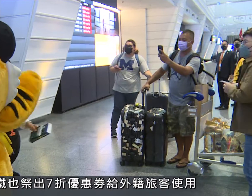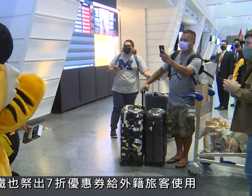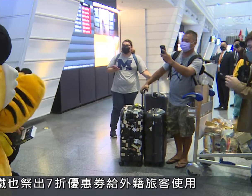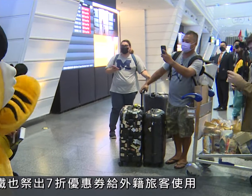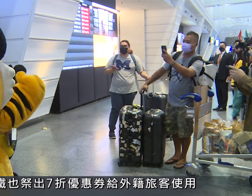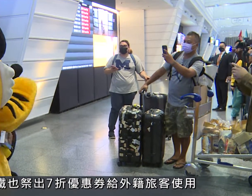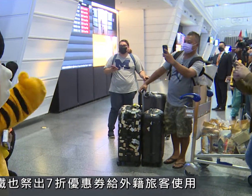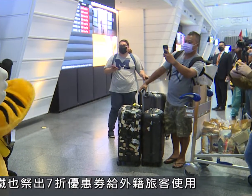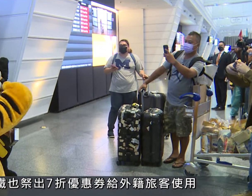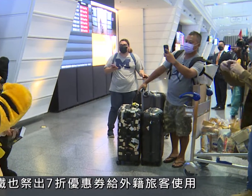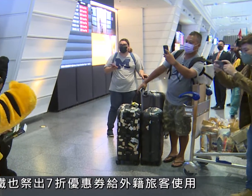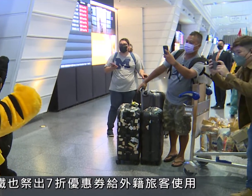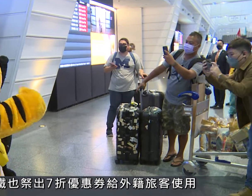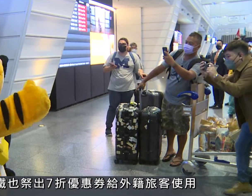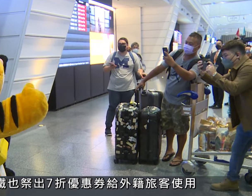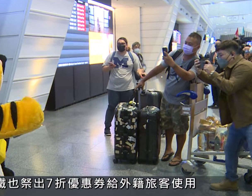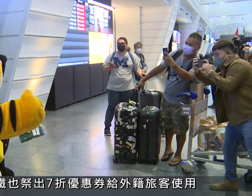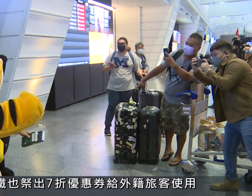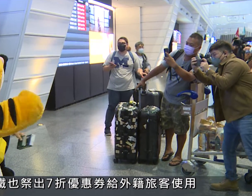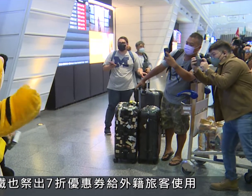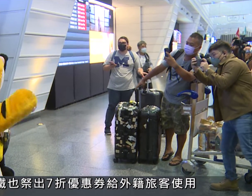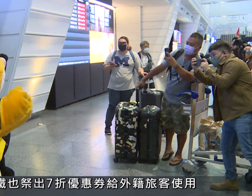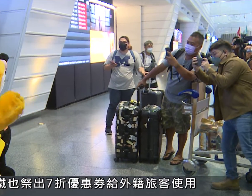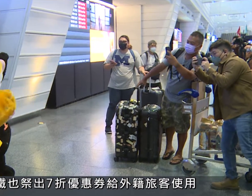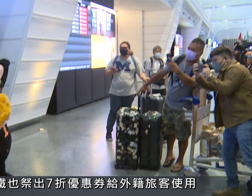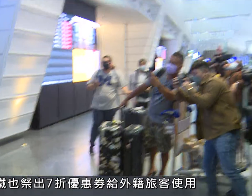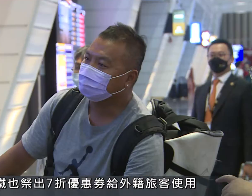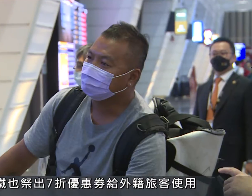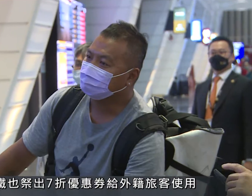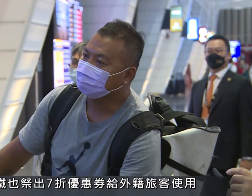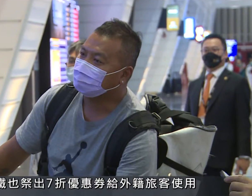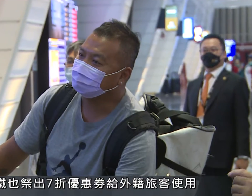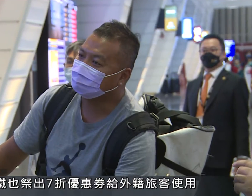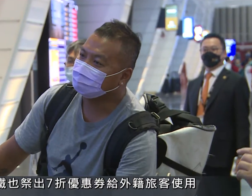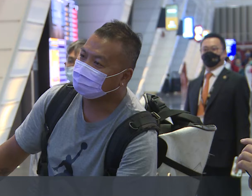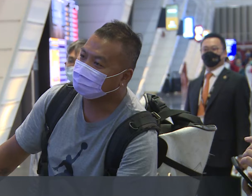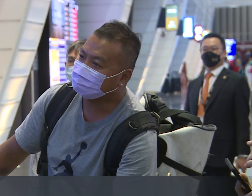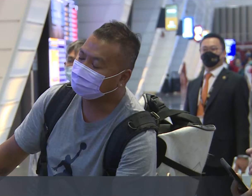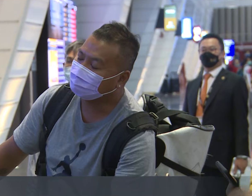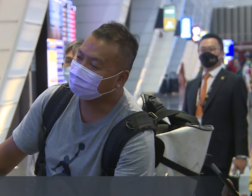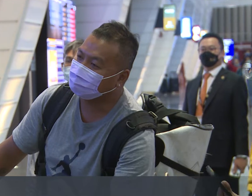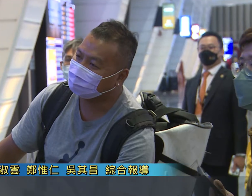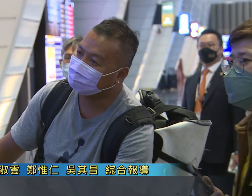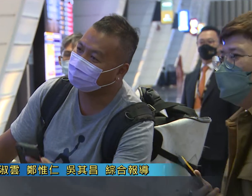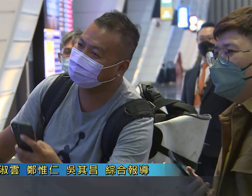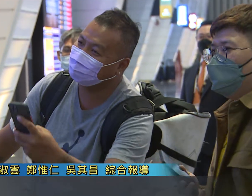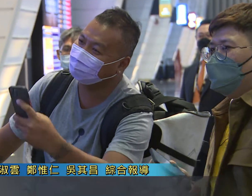高铁也寄出7折优惠券给外籍旅客使用。记者詹淑颖、郑伟仁、吴吉昌综合报道。